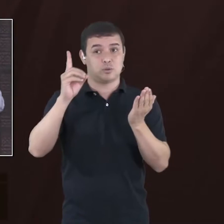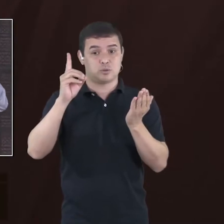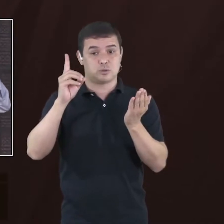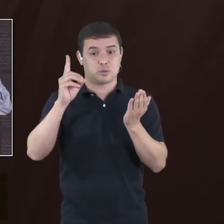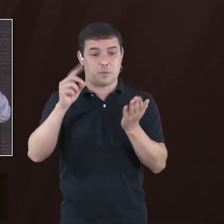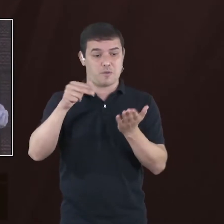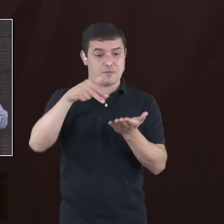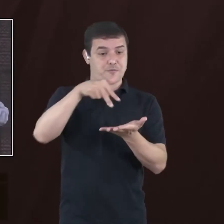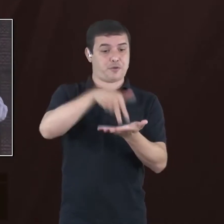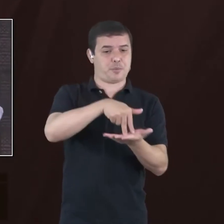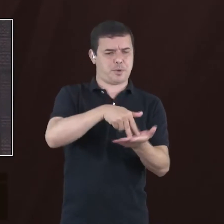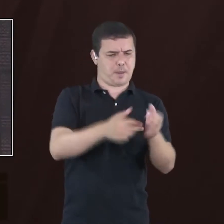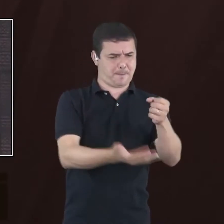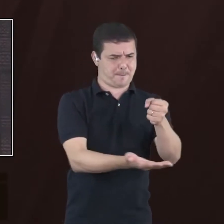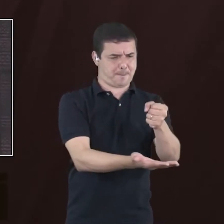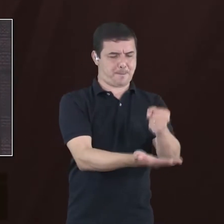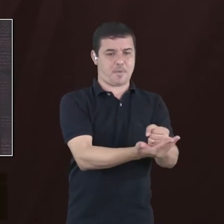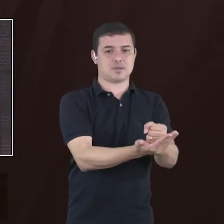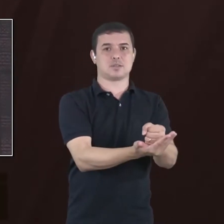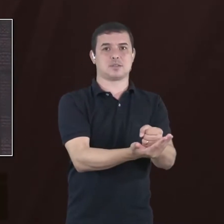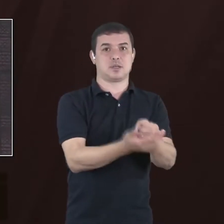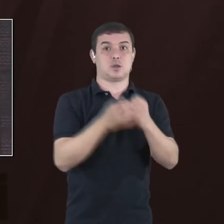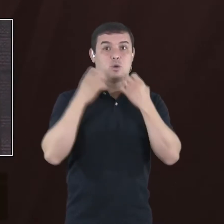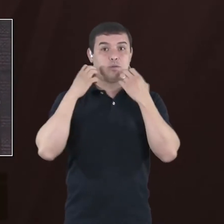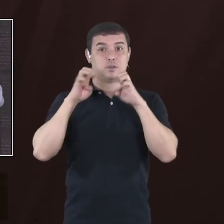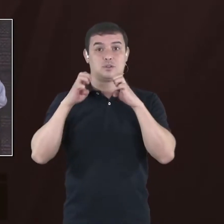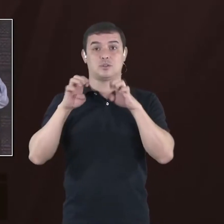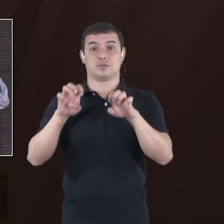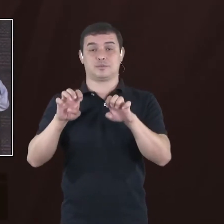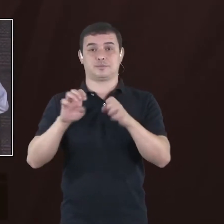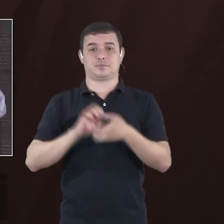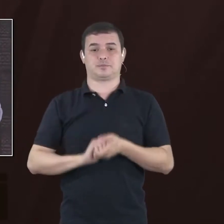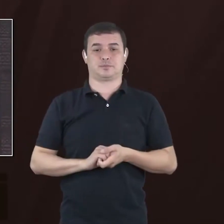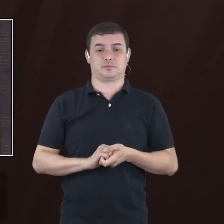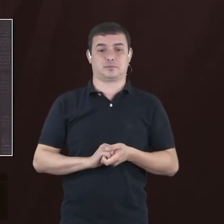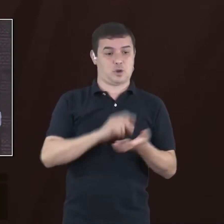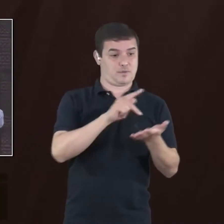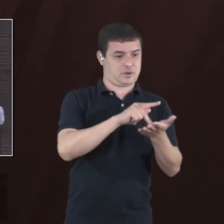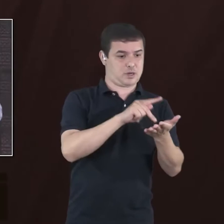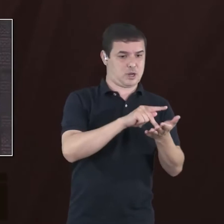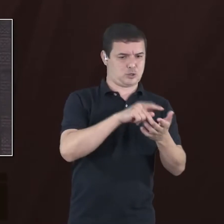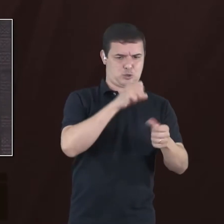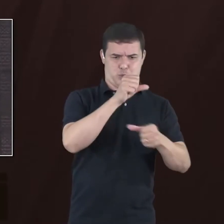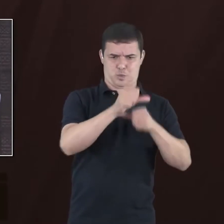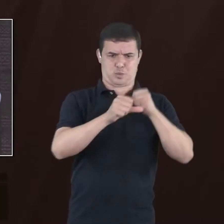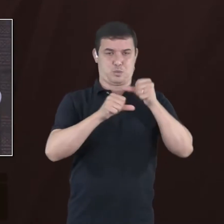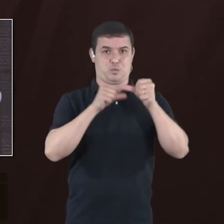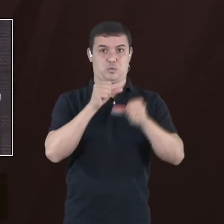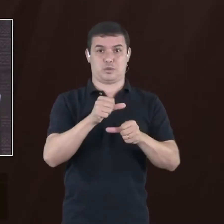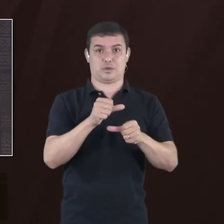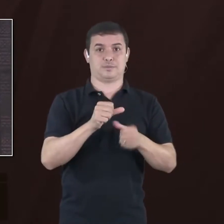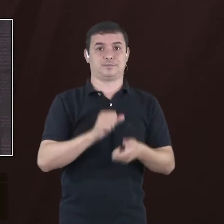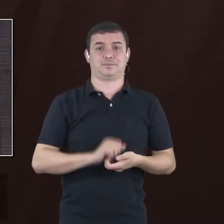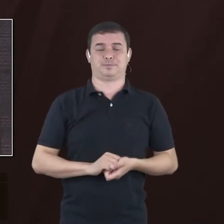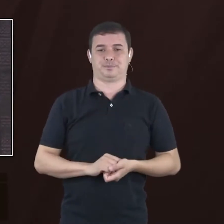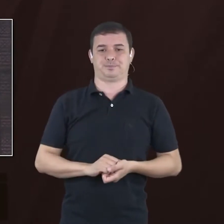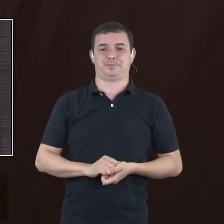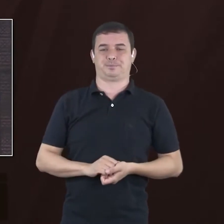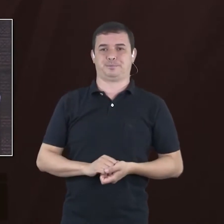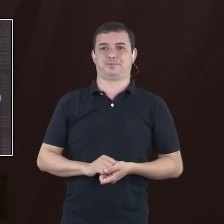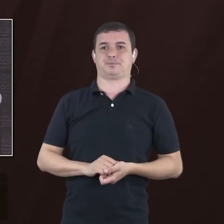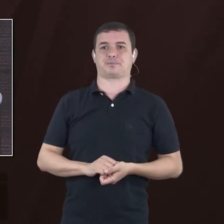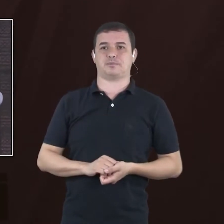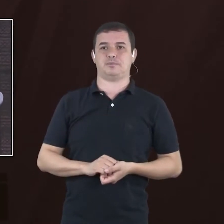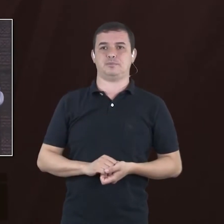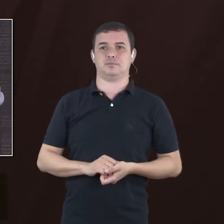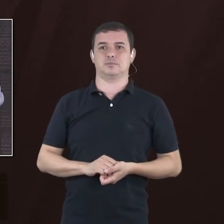a verdade do Evangelho, a verdade não se subverte, a verdade não se,